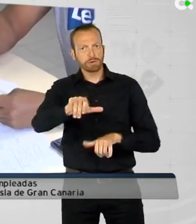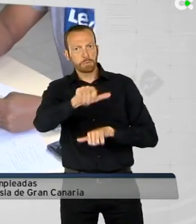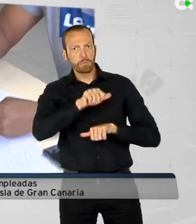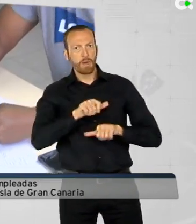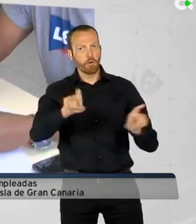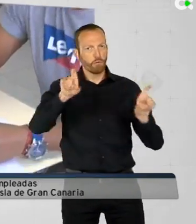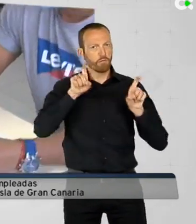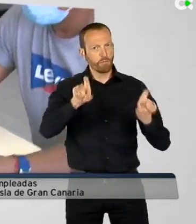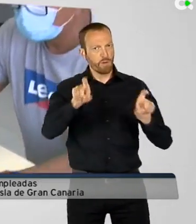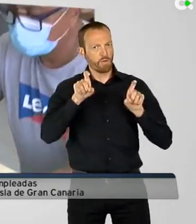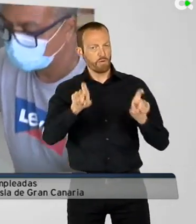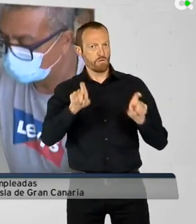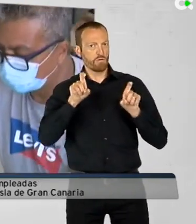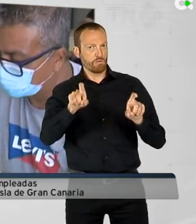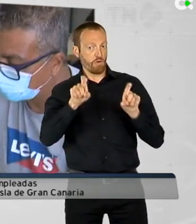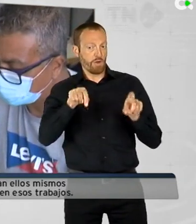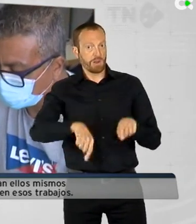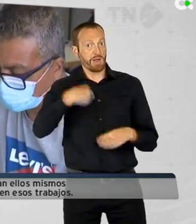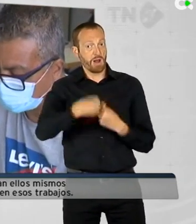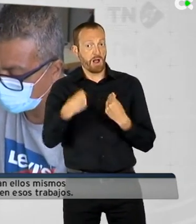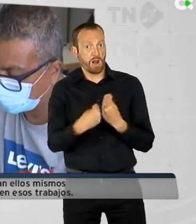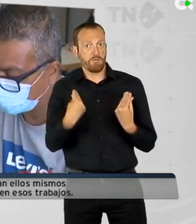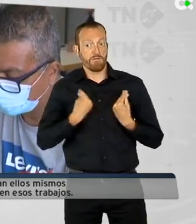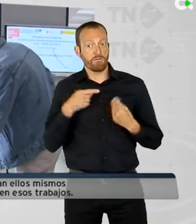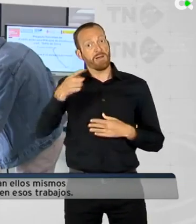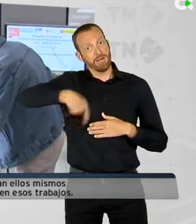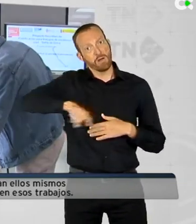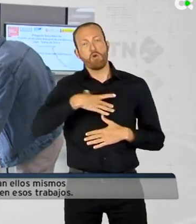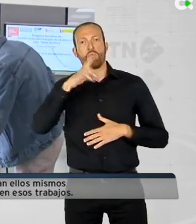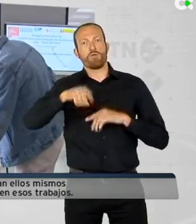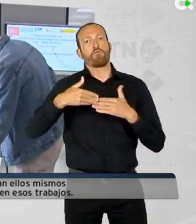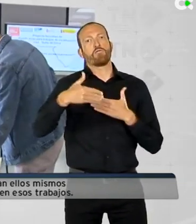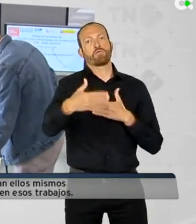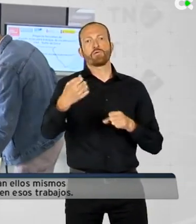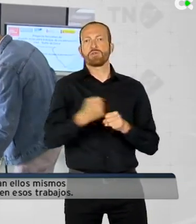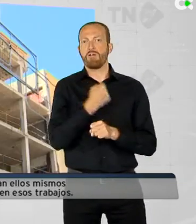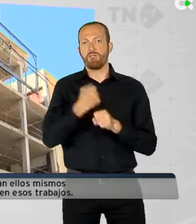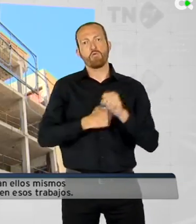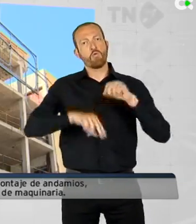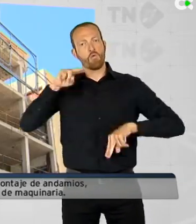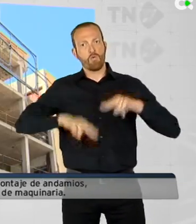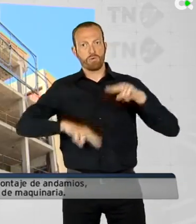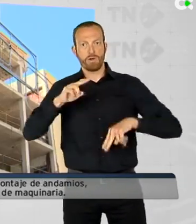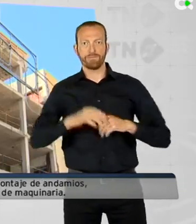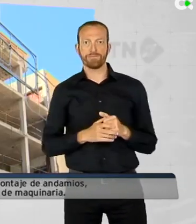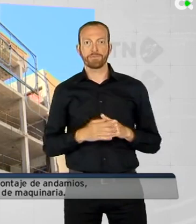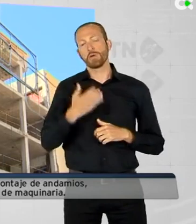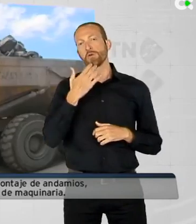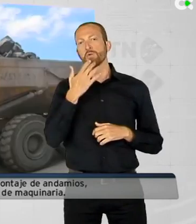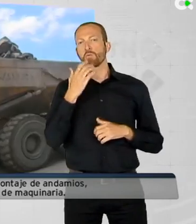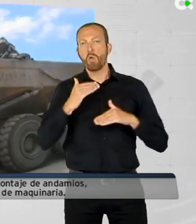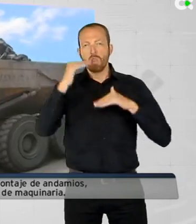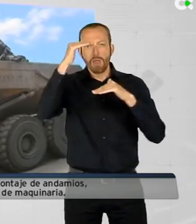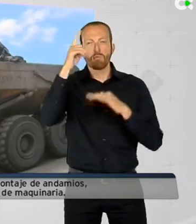las personas desempleadas que están en la isla de Gran Canaria para que sean ellas mismas las que después ejecuten esos trabajos. Trabajos como montaje de